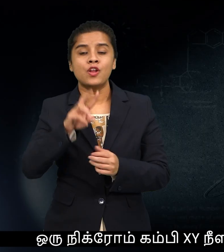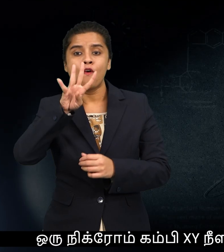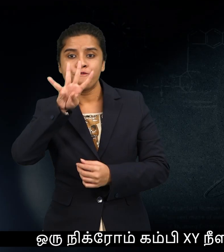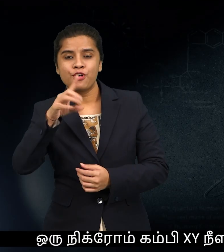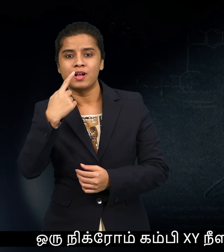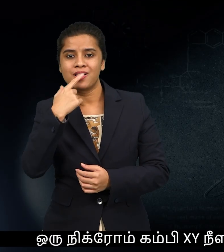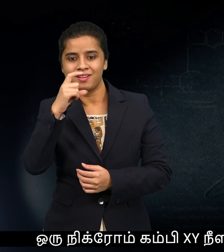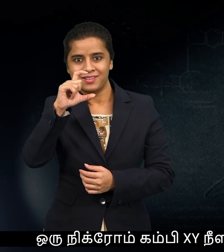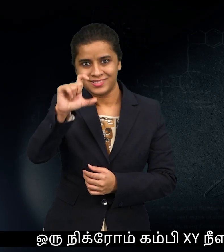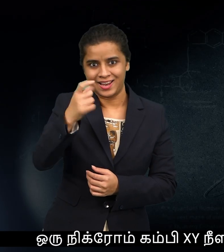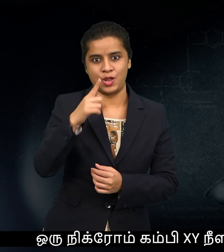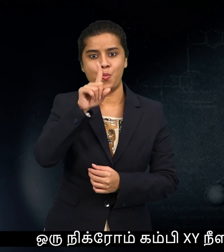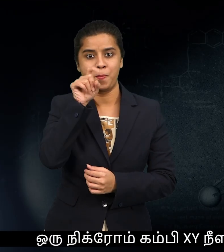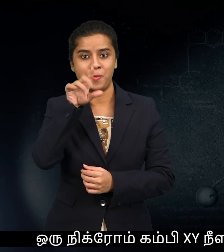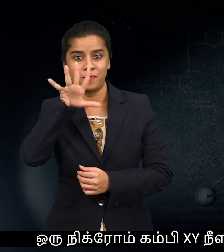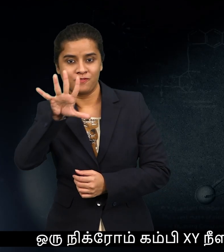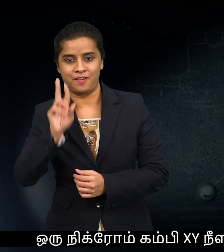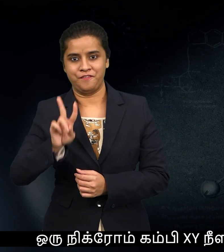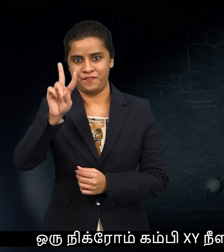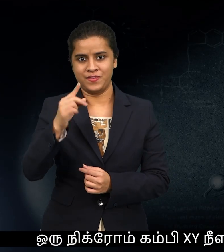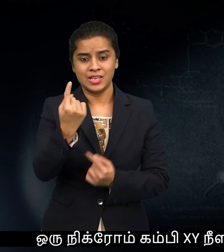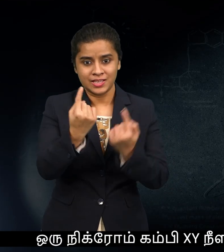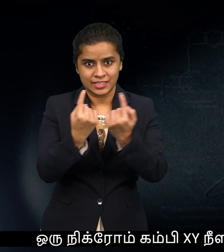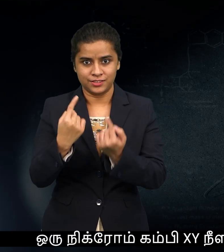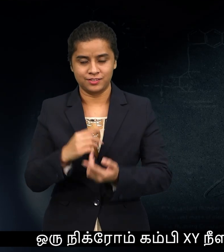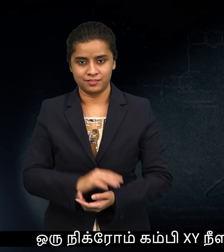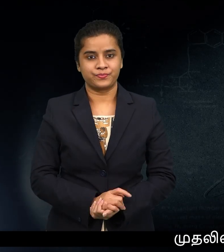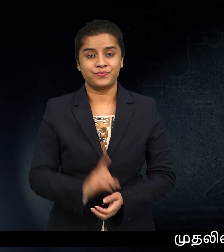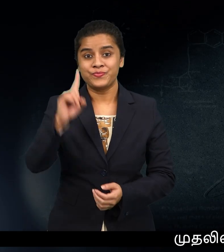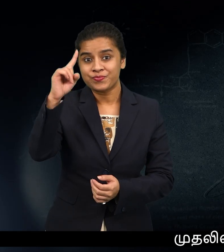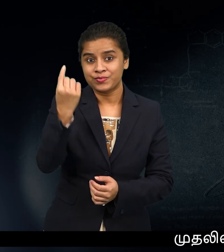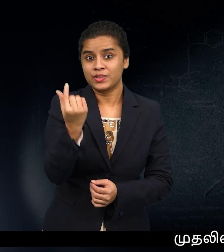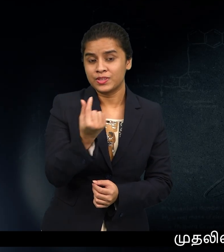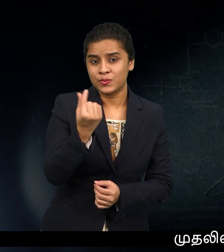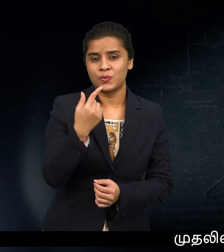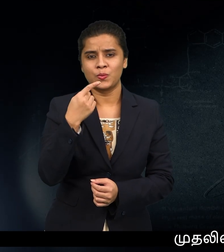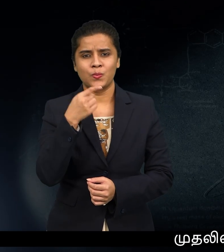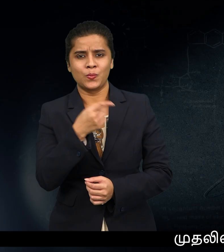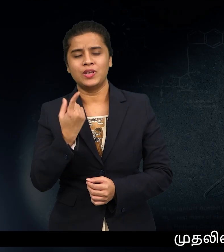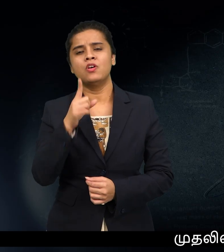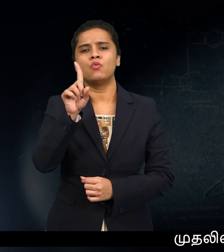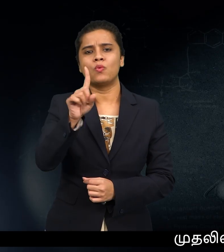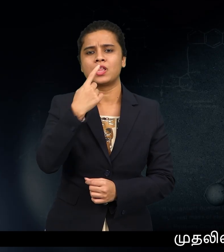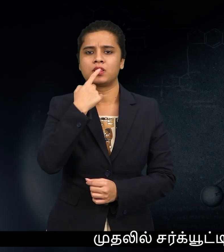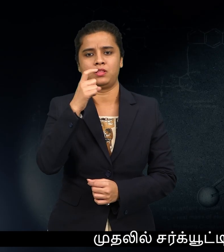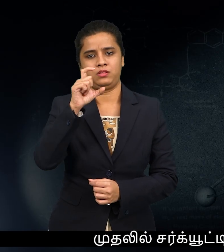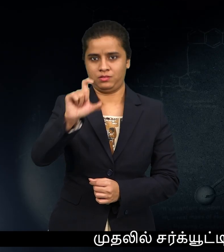XY நீளம் கொண்ட ஒரு சுற்று அமைக்கவும். முதலில் மின்சுற்றில் ஒரே ஒரு